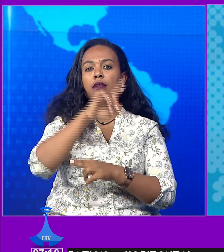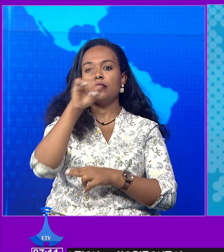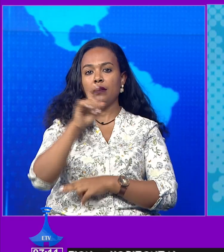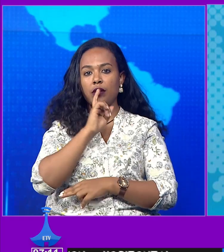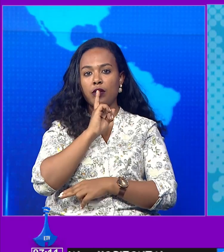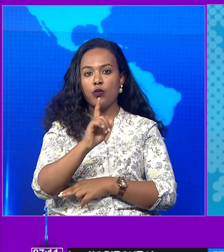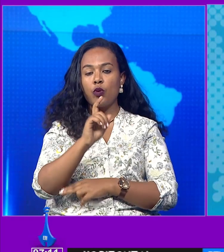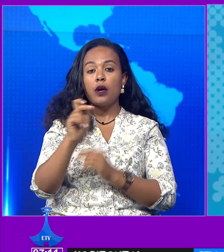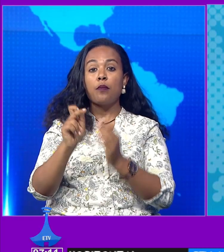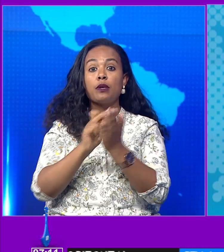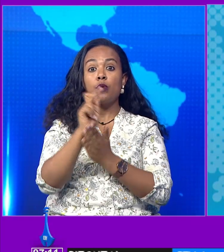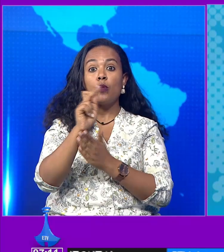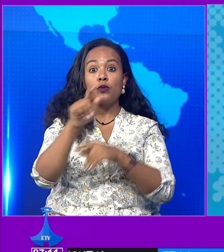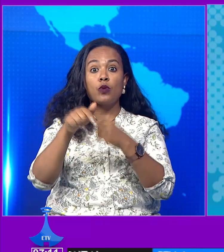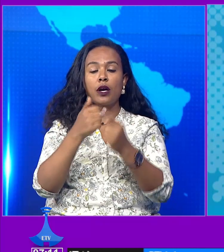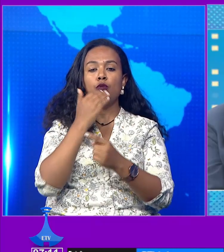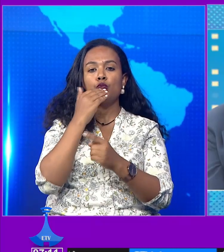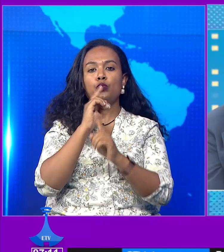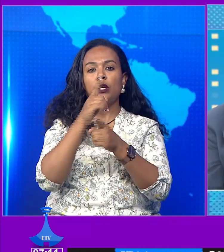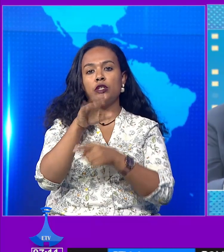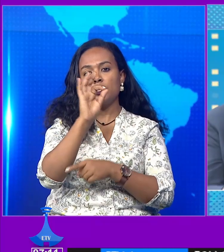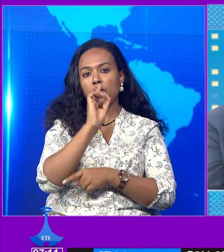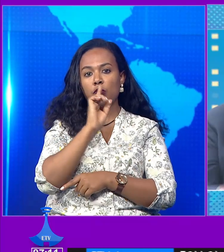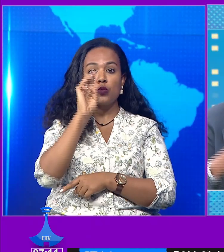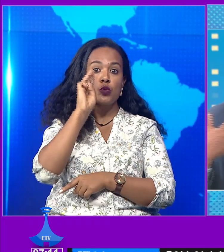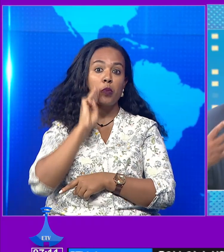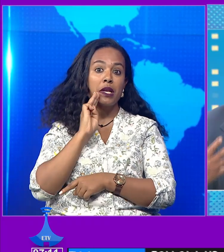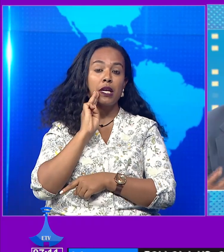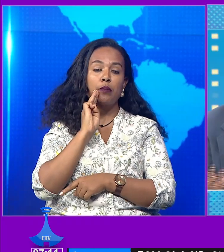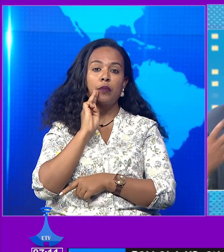ነው። በዲፕሎማቲኩ ማካሄድ ጥሩ ምላሽ እየተገኘ ነው። ሶማሌላንድንም